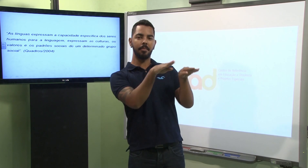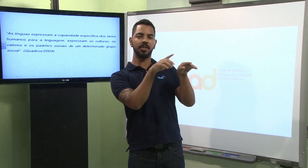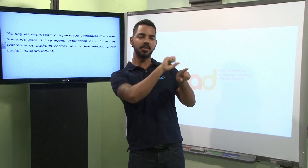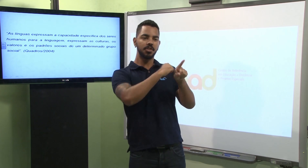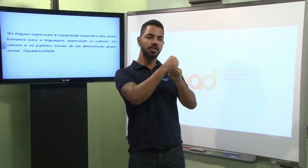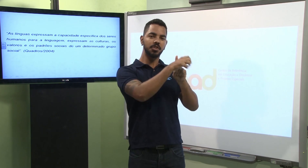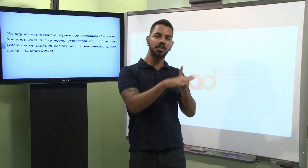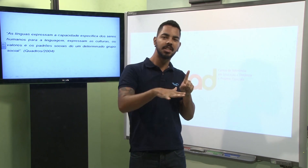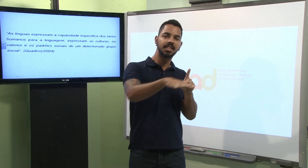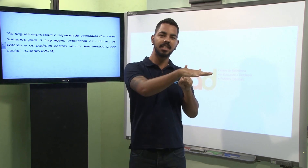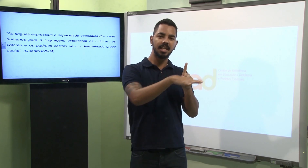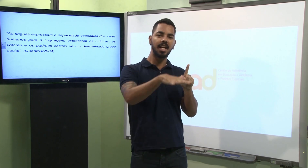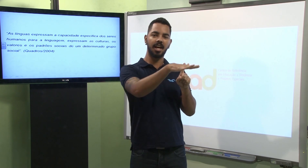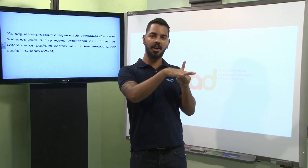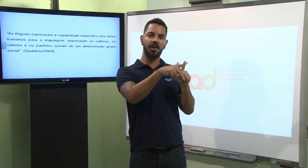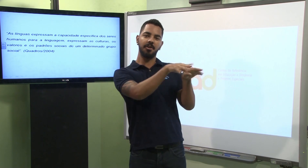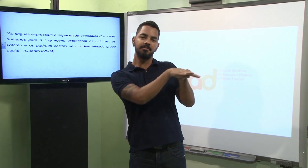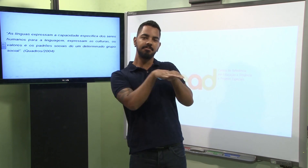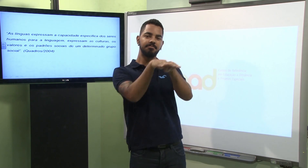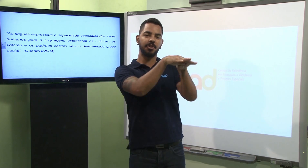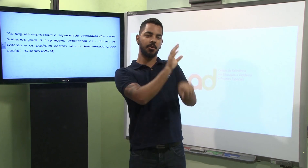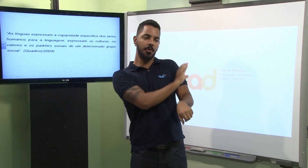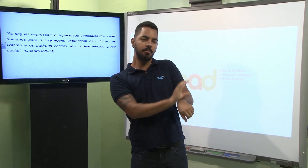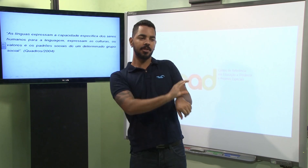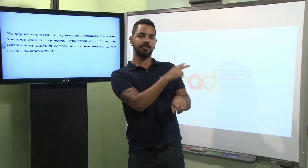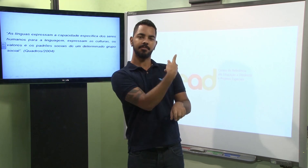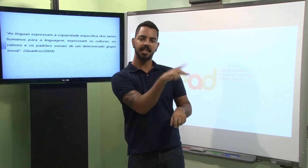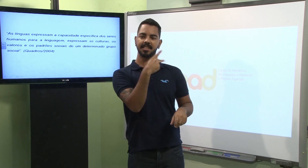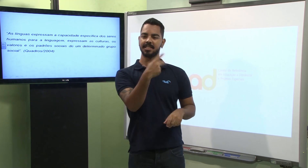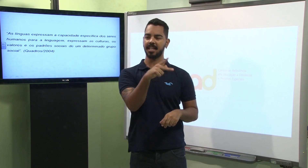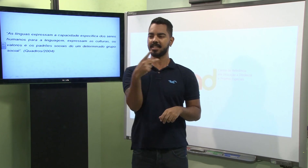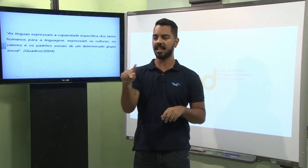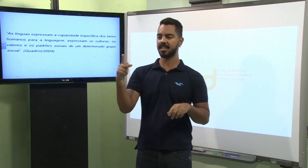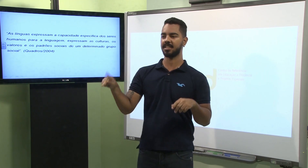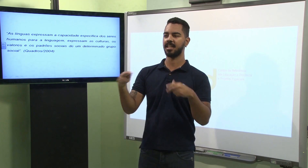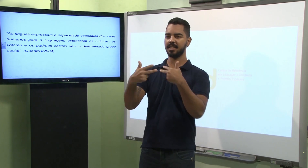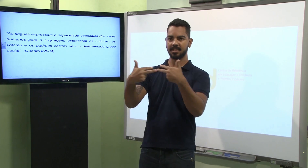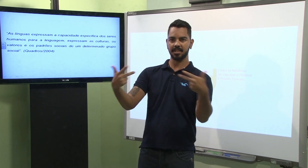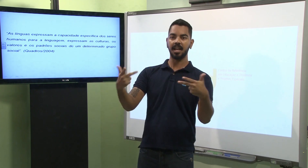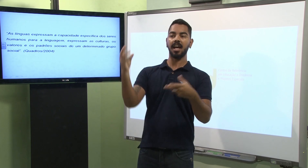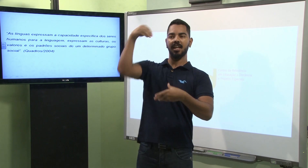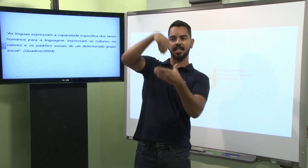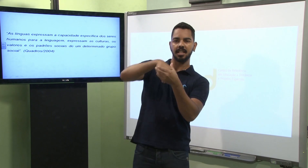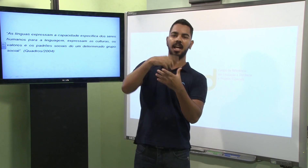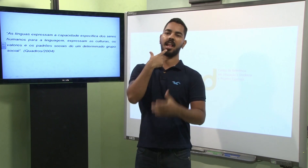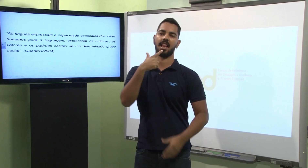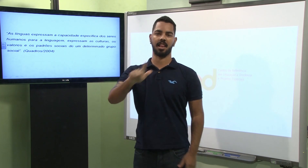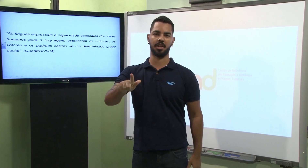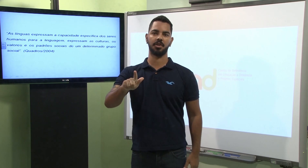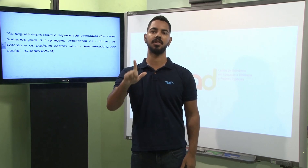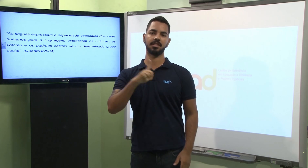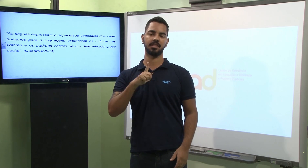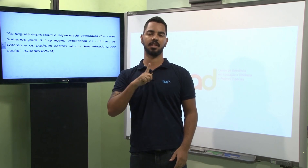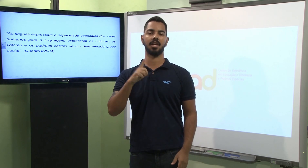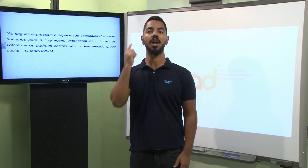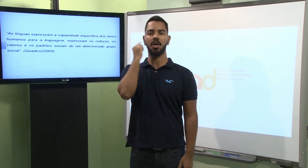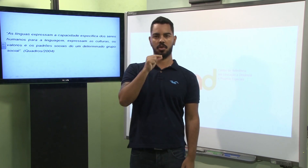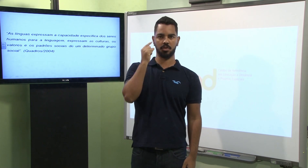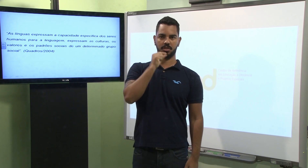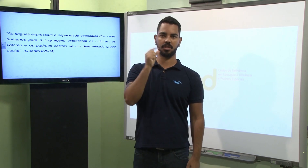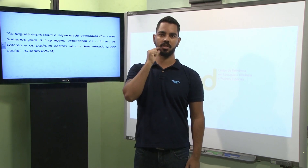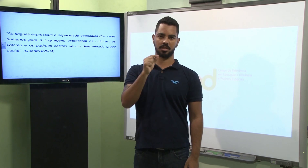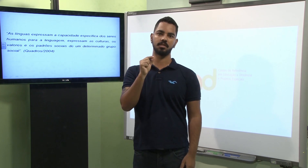orienta Quadros, em seu livro escrito em 2004. E remetendo-nos à língua de sinais, mais